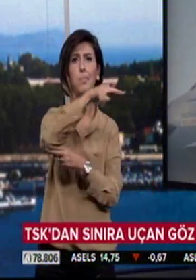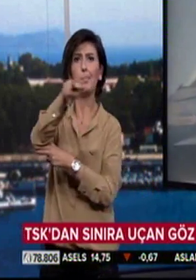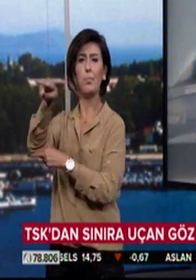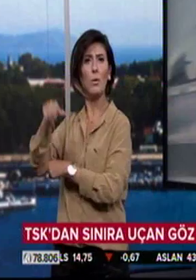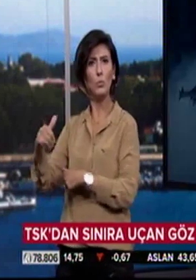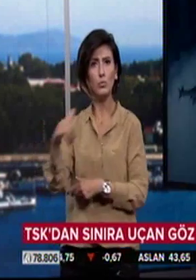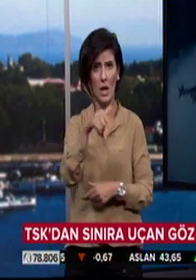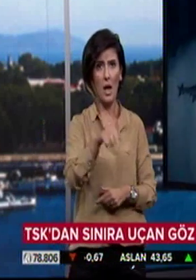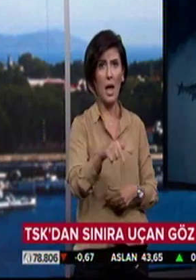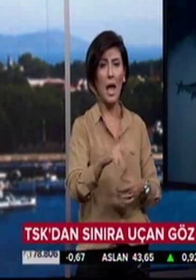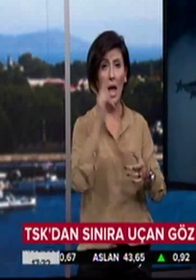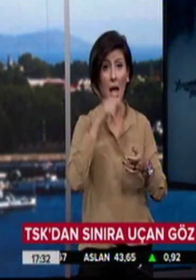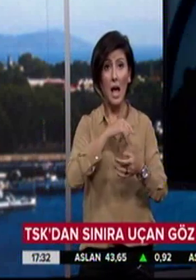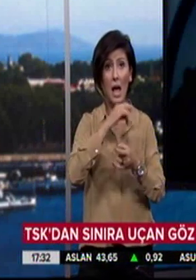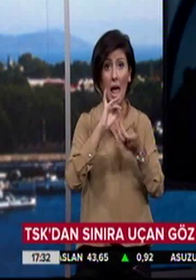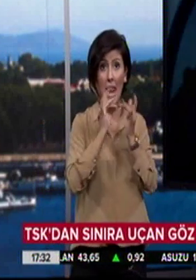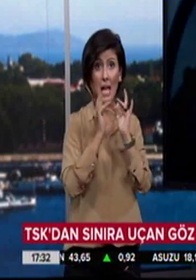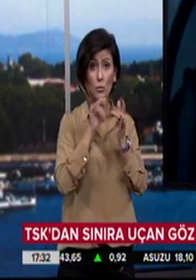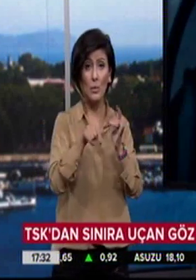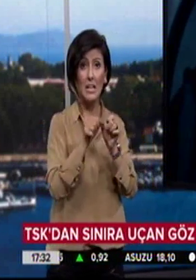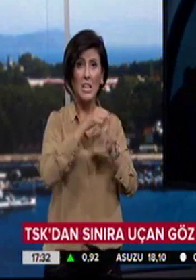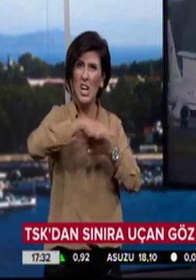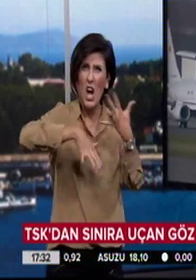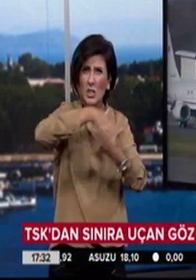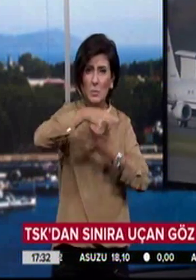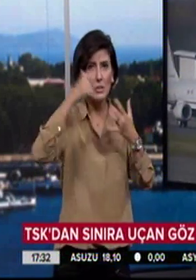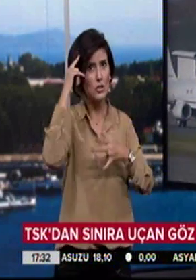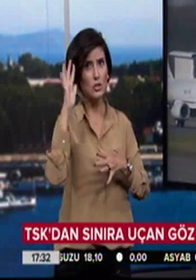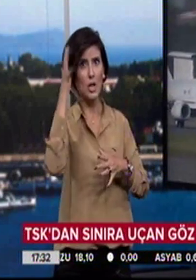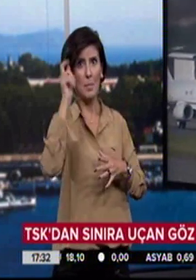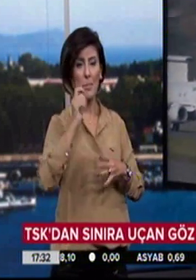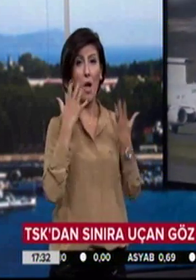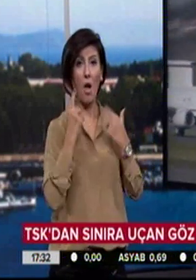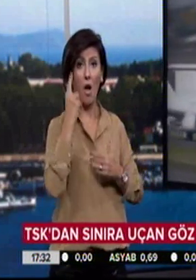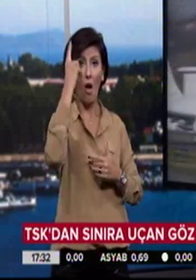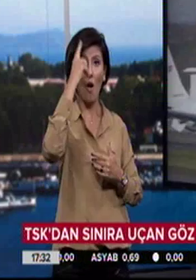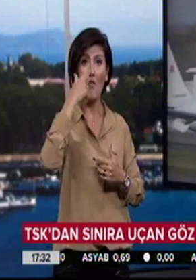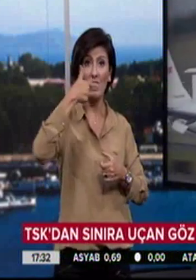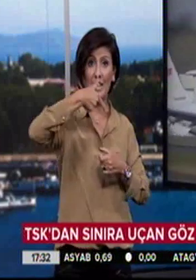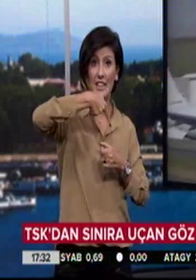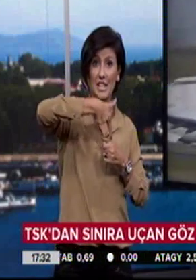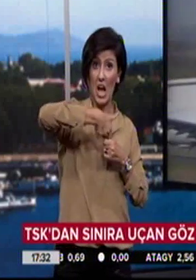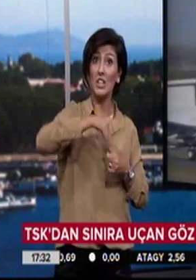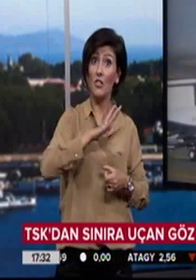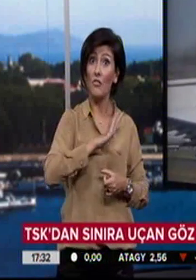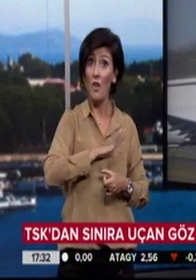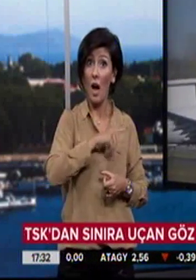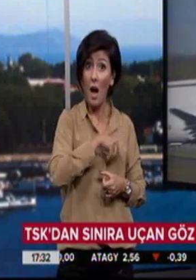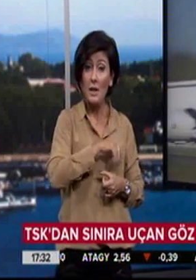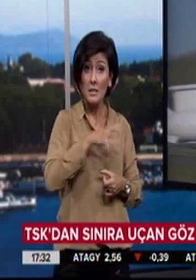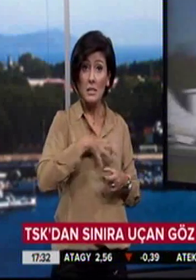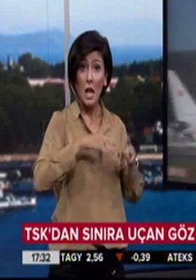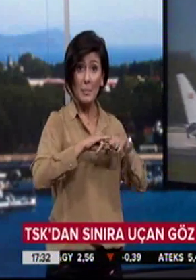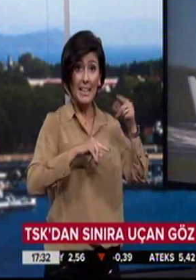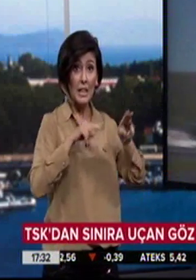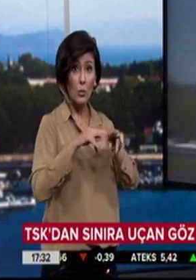uçaklar karıştırma ve şaşırtma da yapıyor. Havadan yakıt ikmali yeteneğine sahip